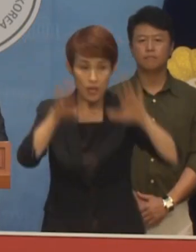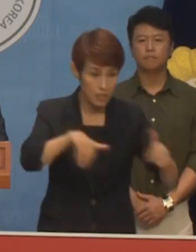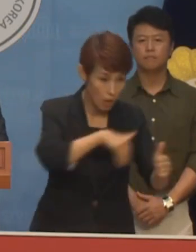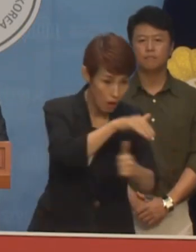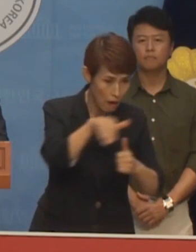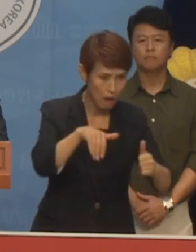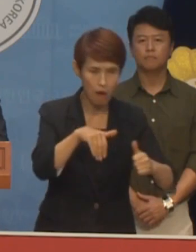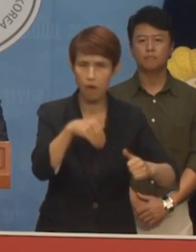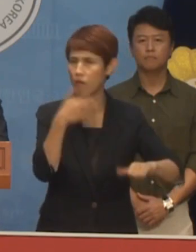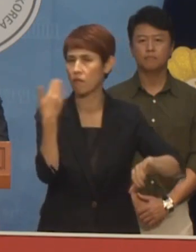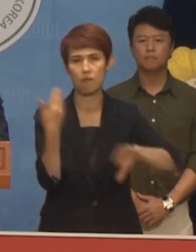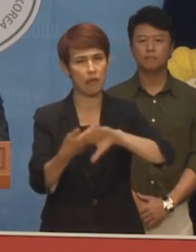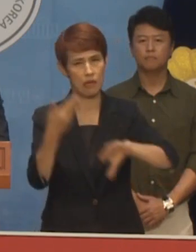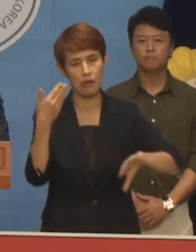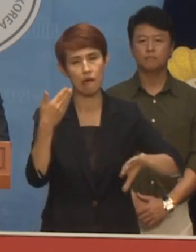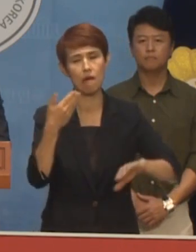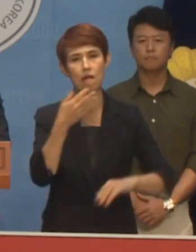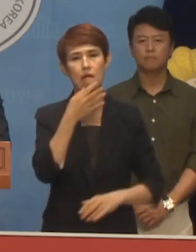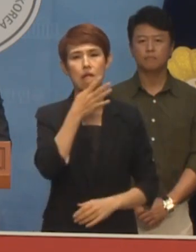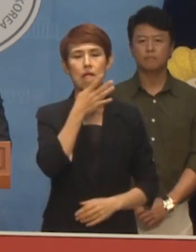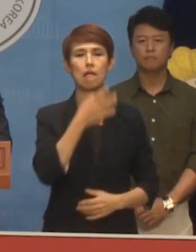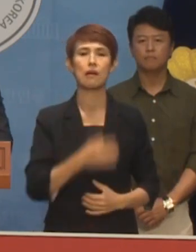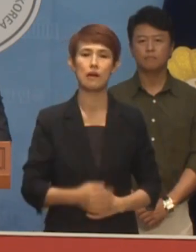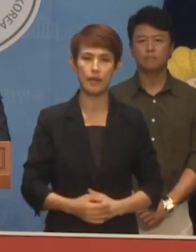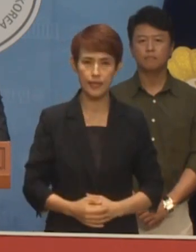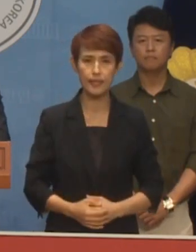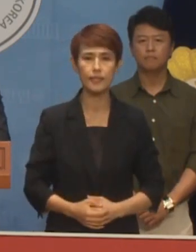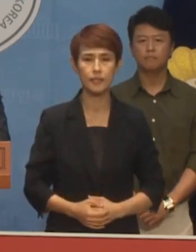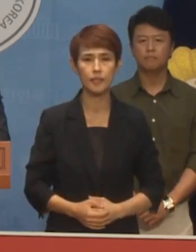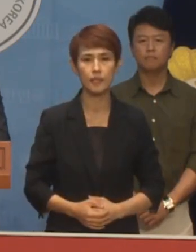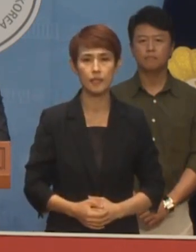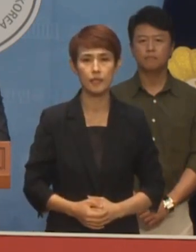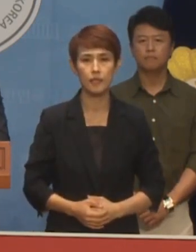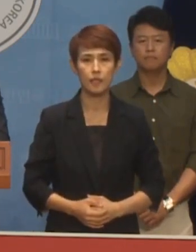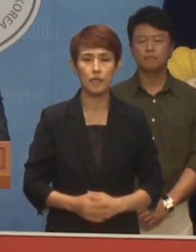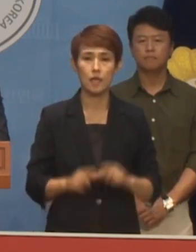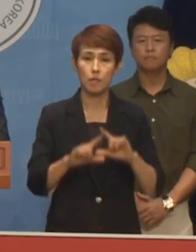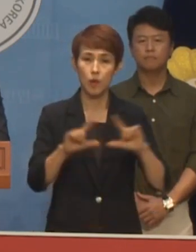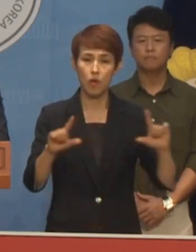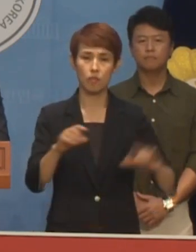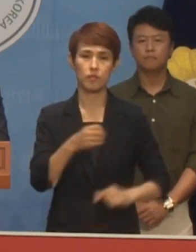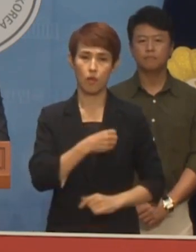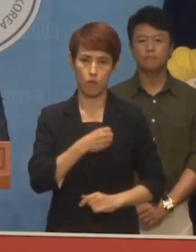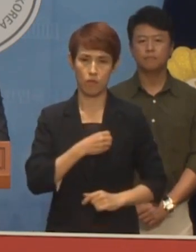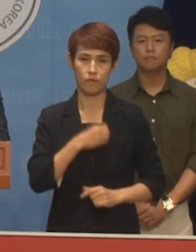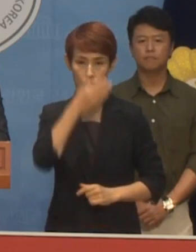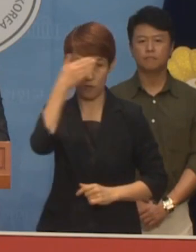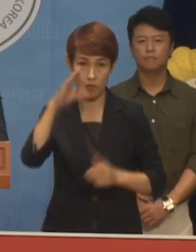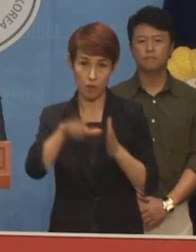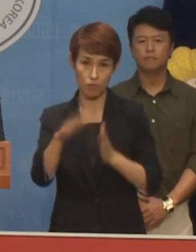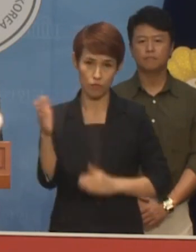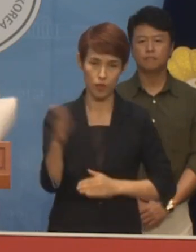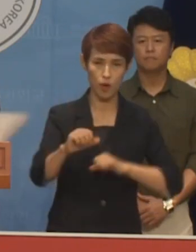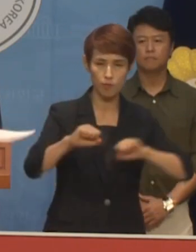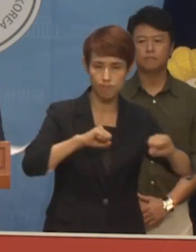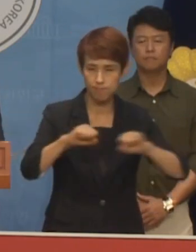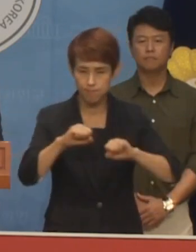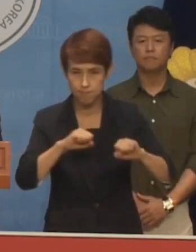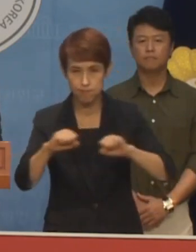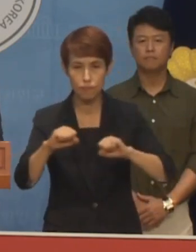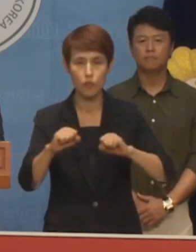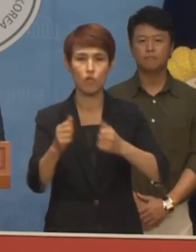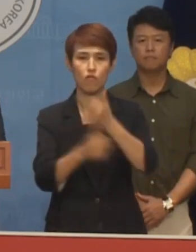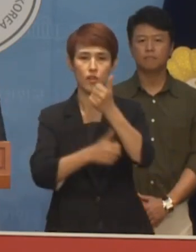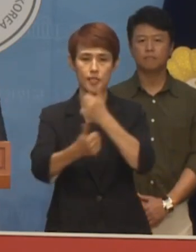너무나도 극명한 차이가 있다는 것을 깨달았습니다. 평당원 청년위원부터 당내 활동을 하며 청년위원장직을